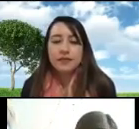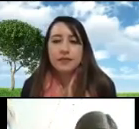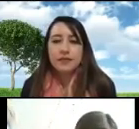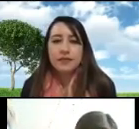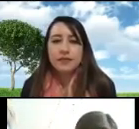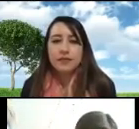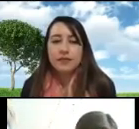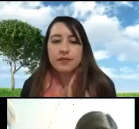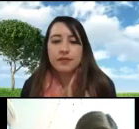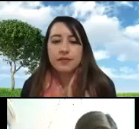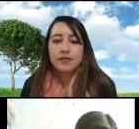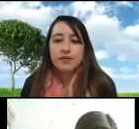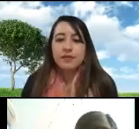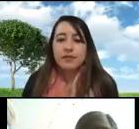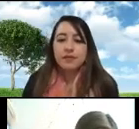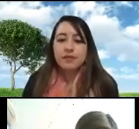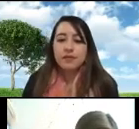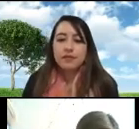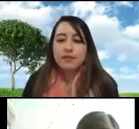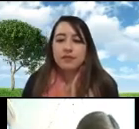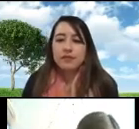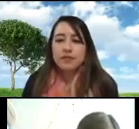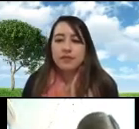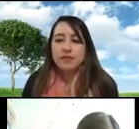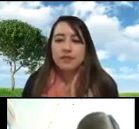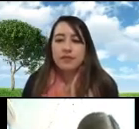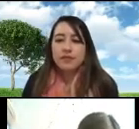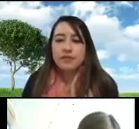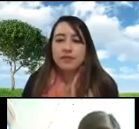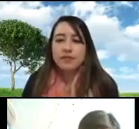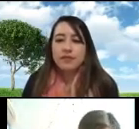bosque templado o la tundra, donde hay más especies?